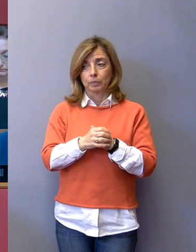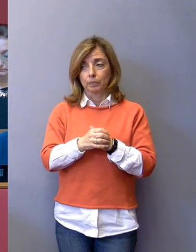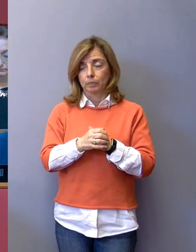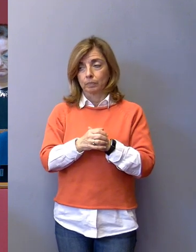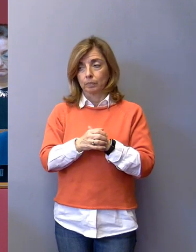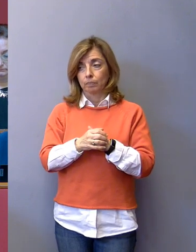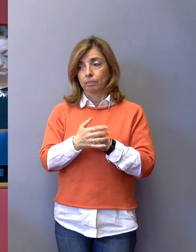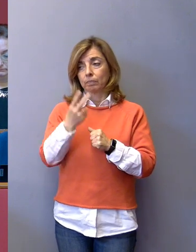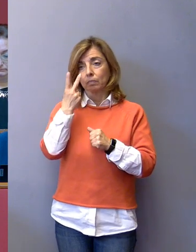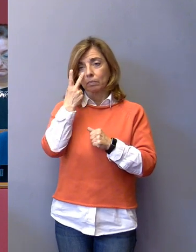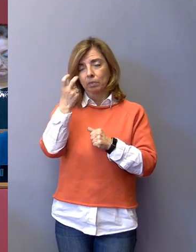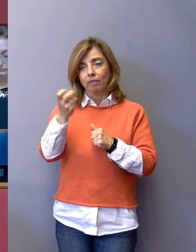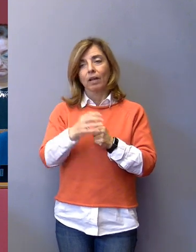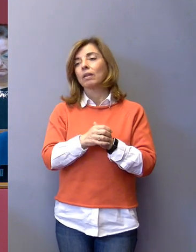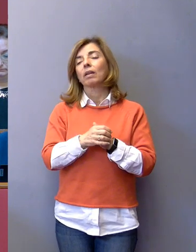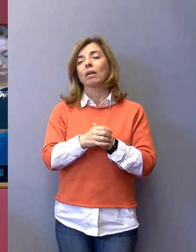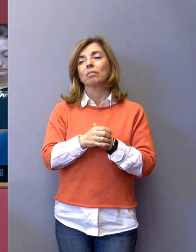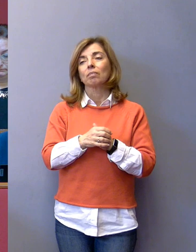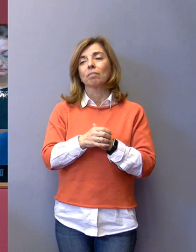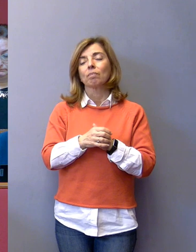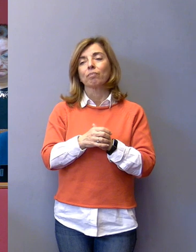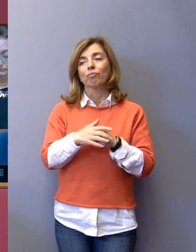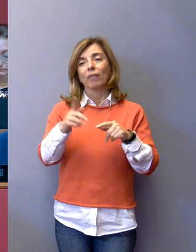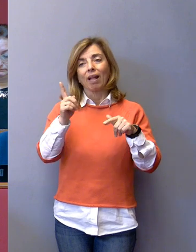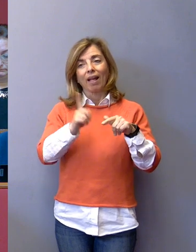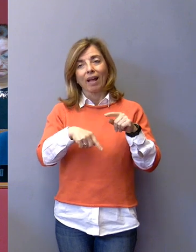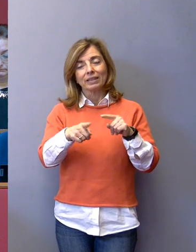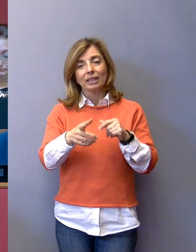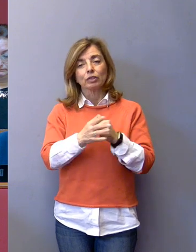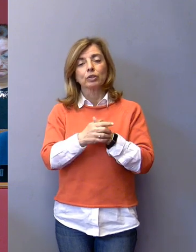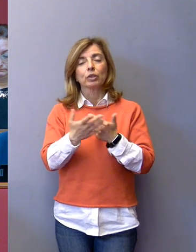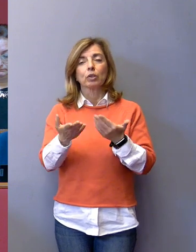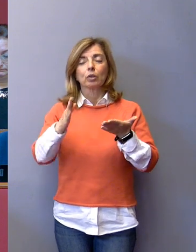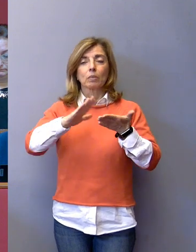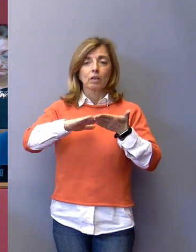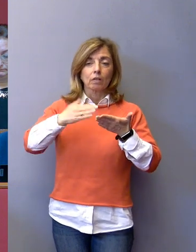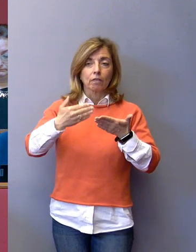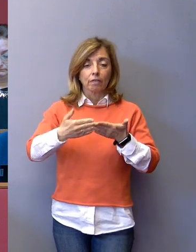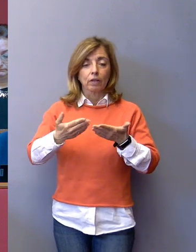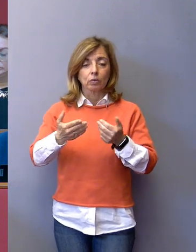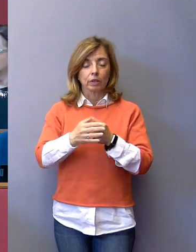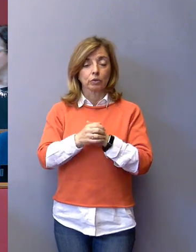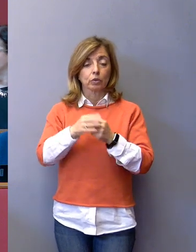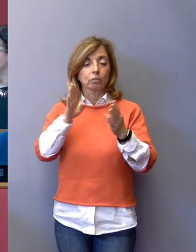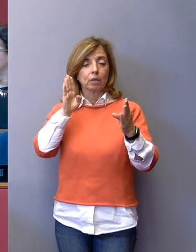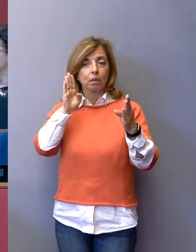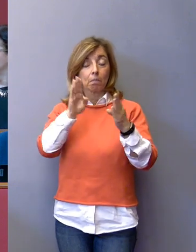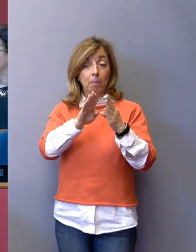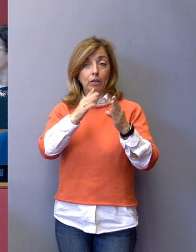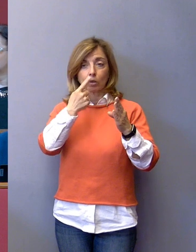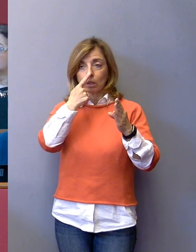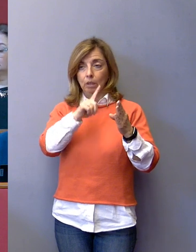prevede un esenzione con quindi diciamo una valutazione di impatto contabile